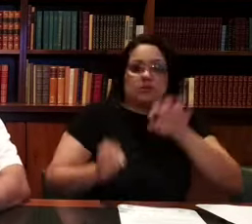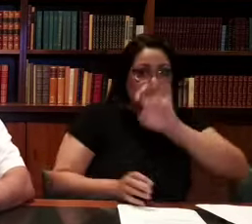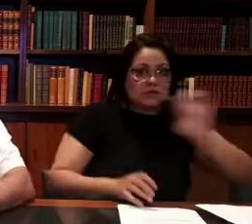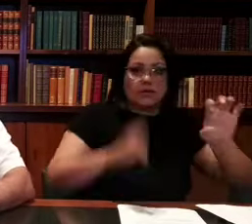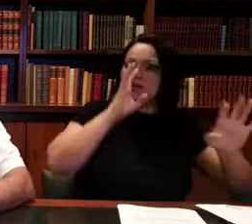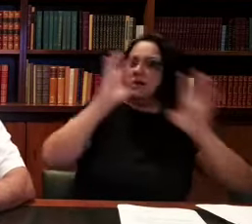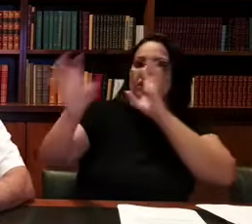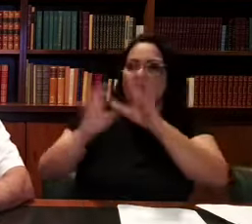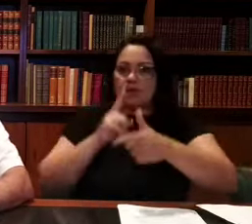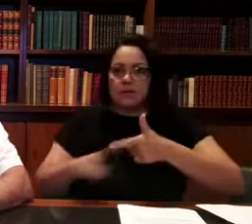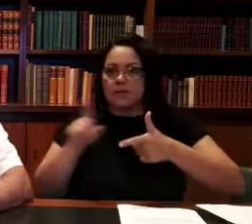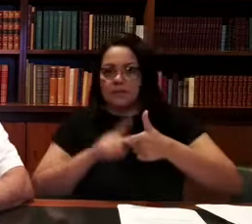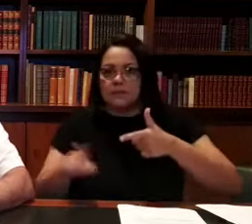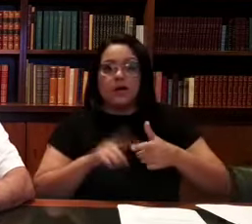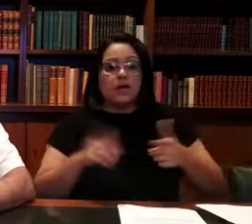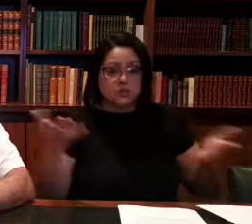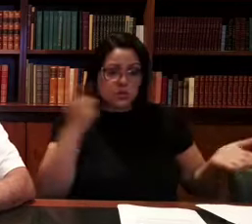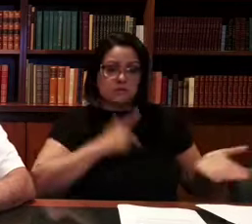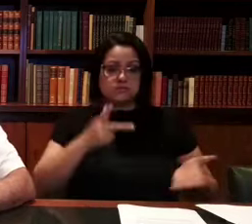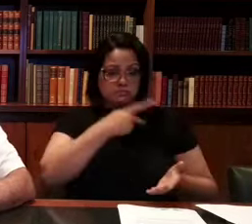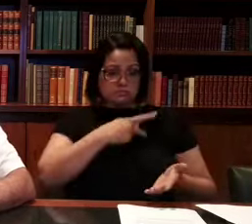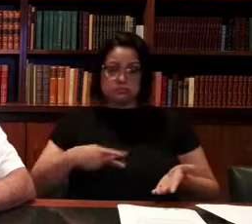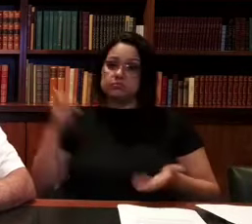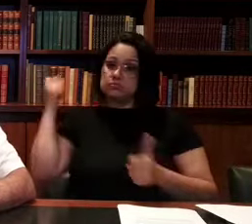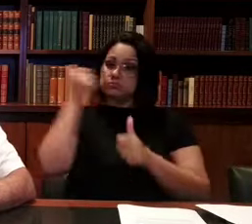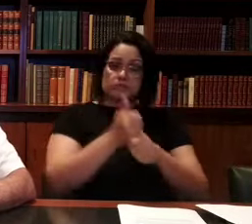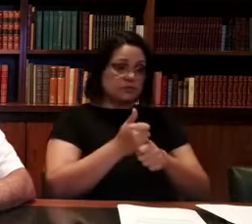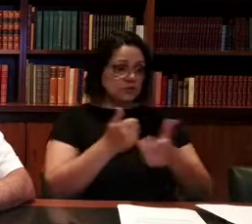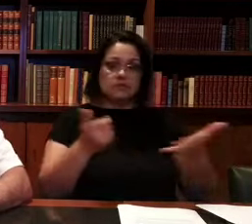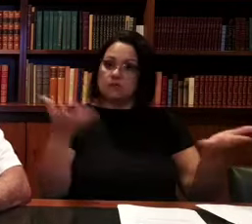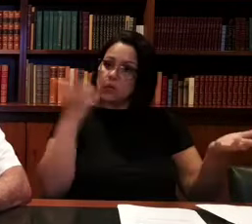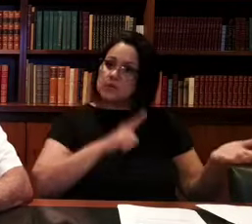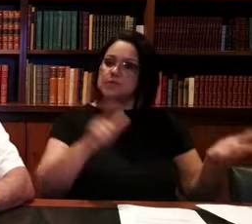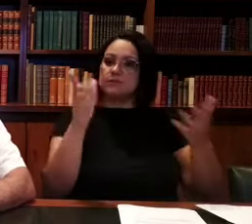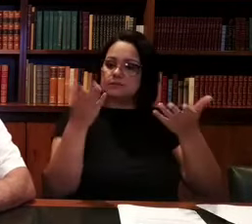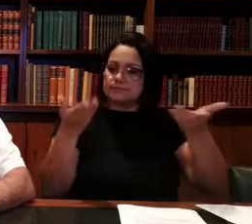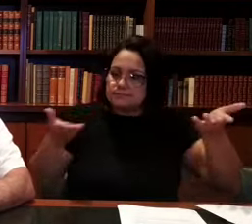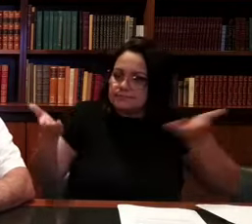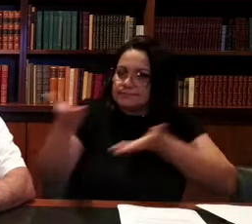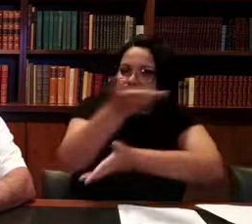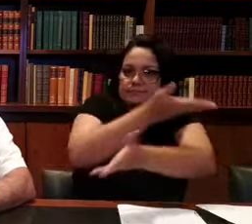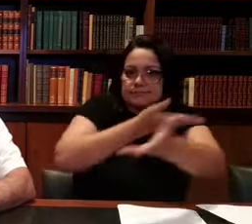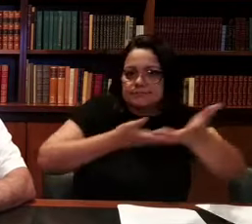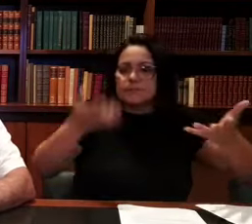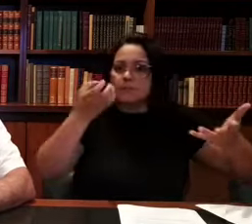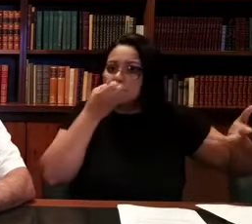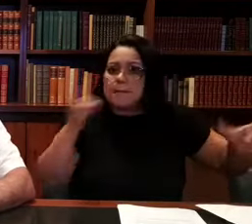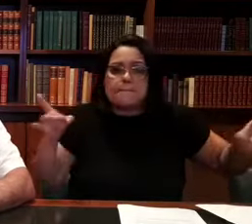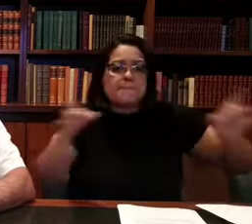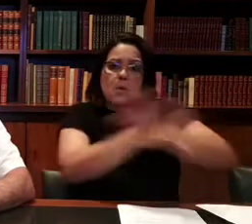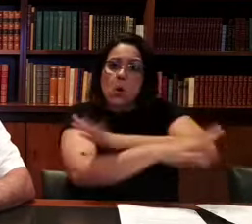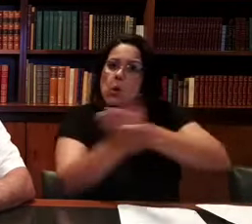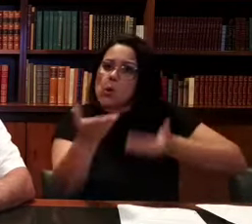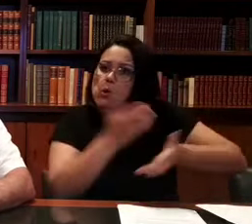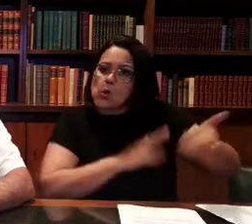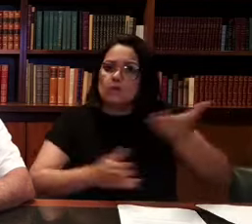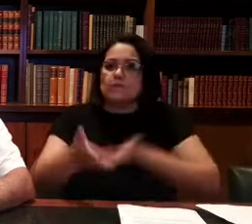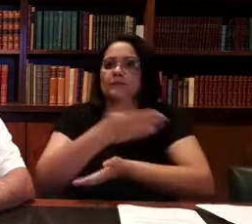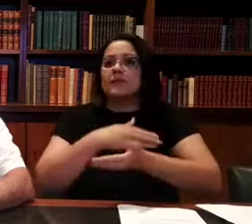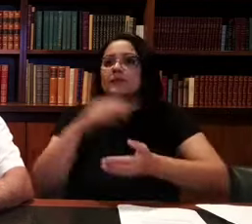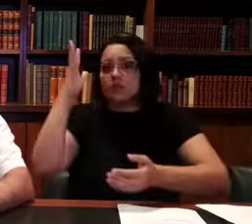internos Nossa aqui do Brasil nós estabelecemos essa diplomacia em sua Plenitude para o trampo logicamente a